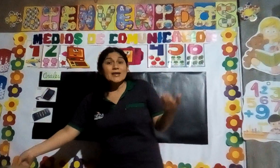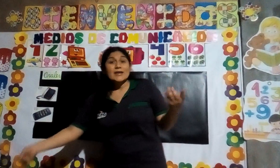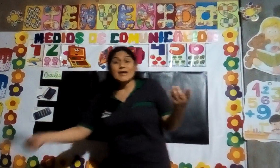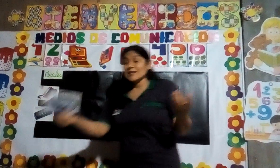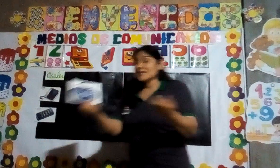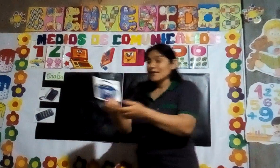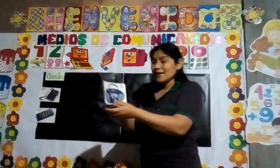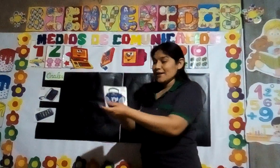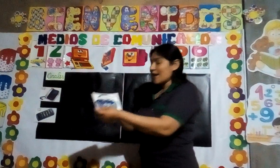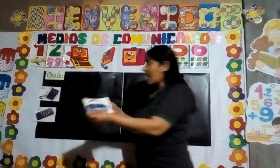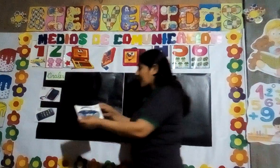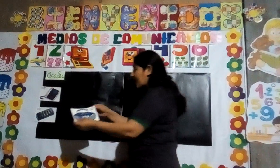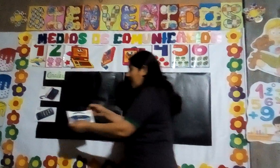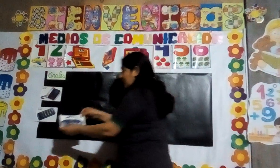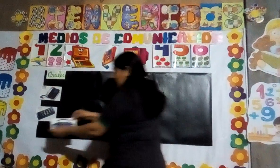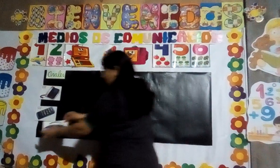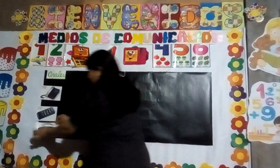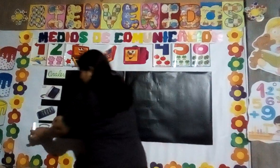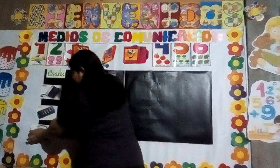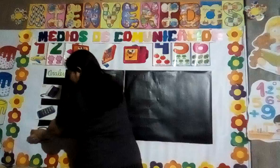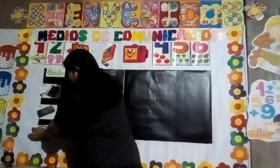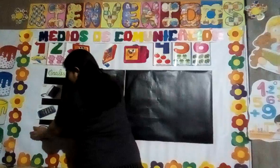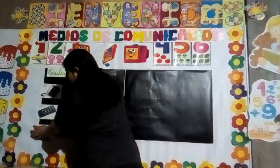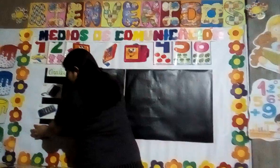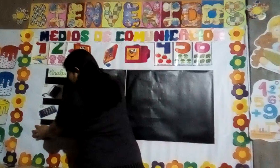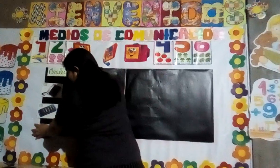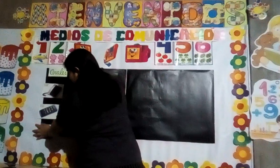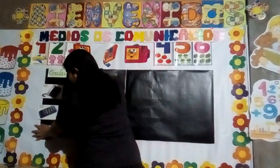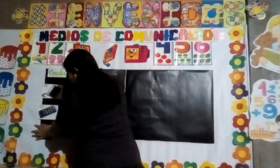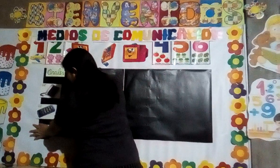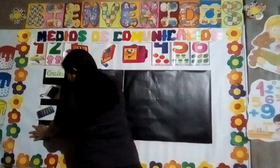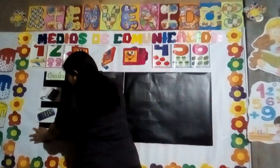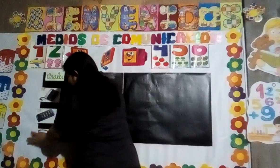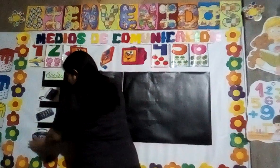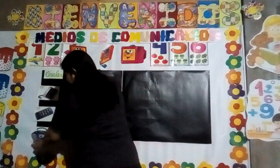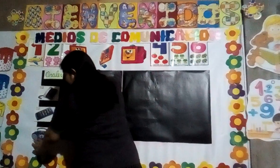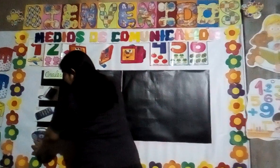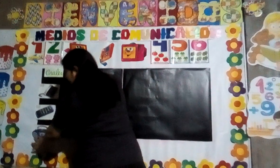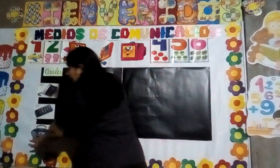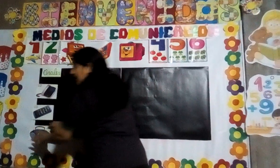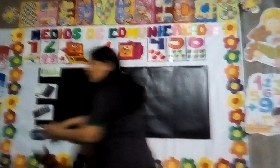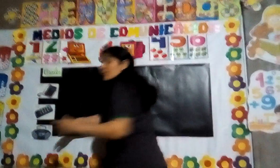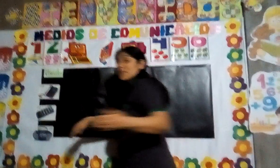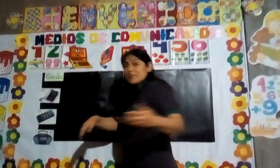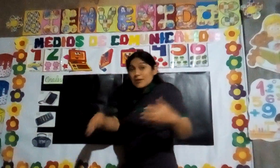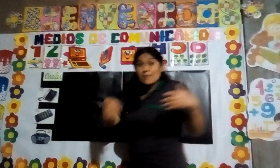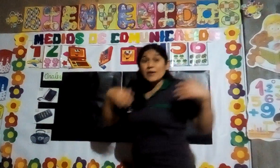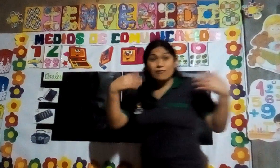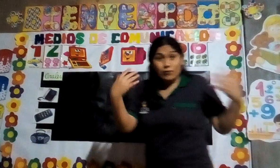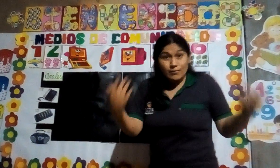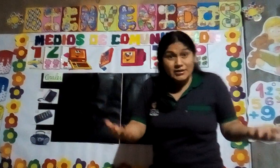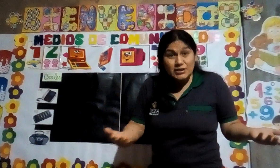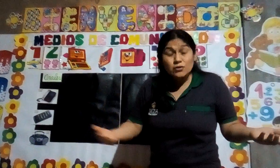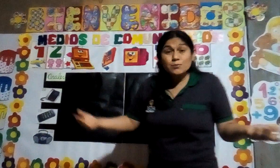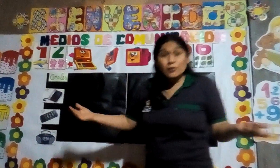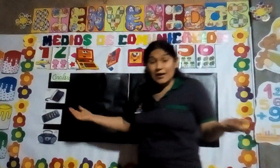es la radio. La radio también sirve para informar, chicos. Por la